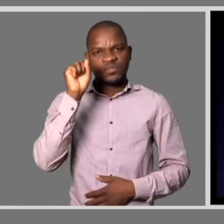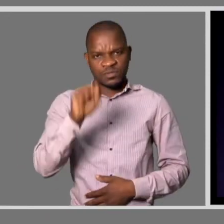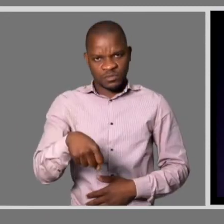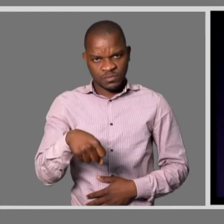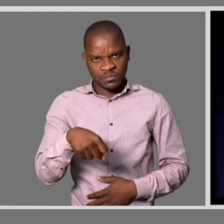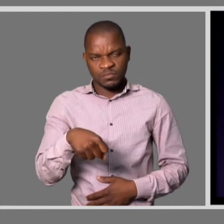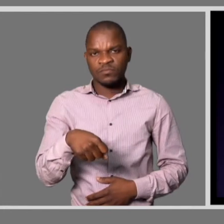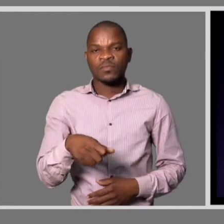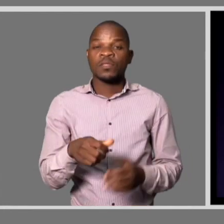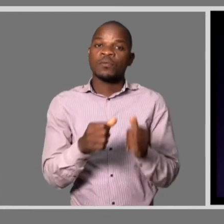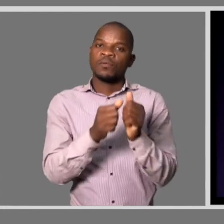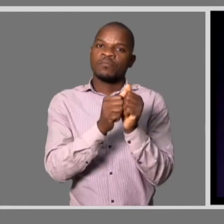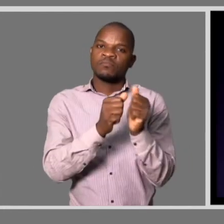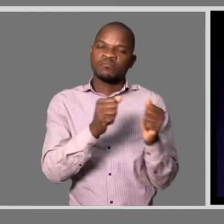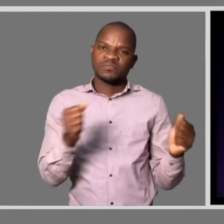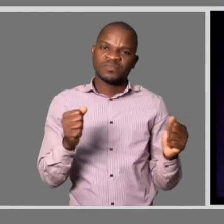para nós.